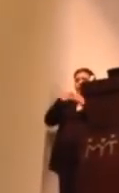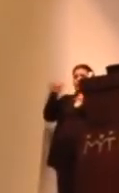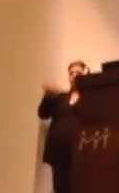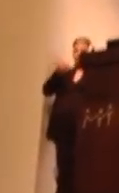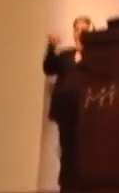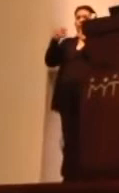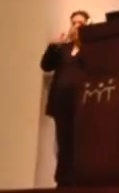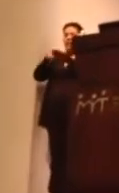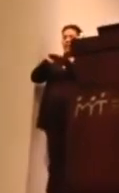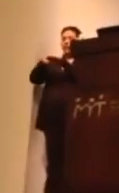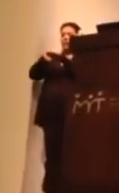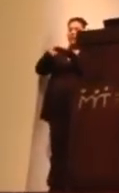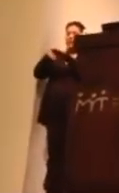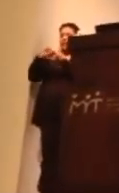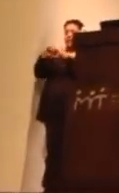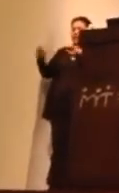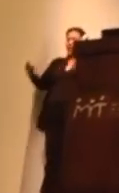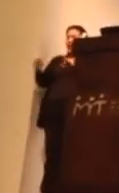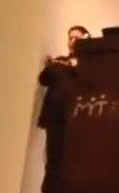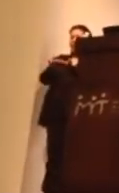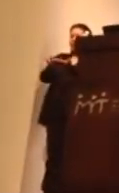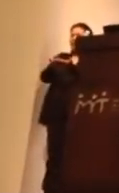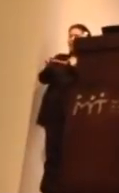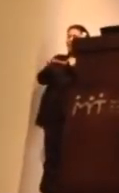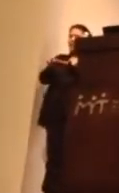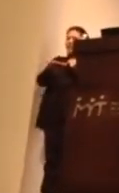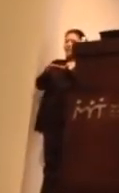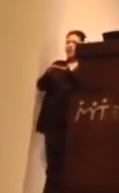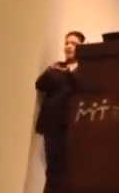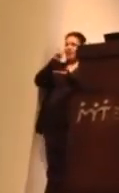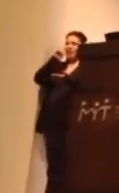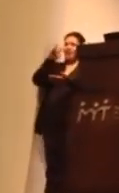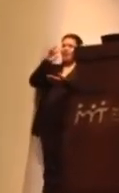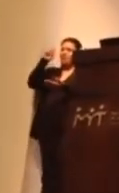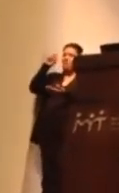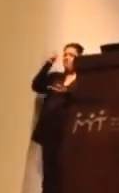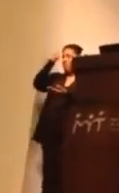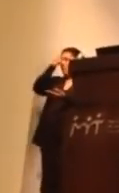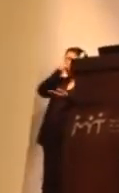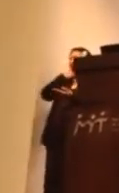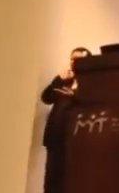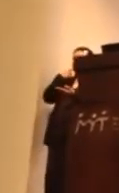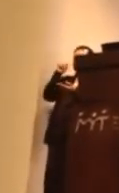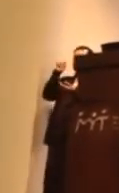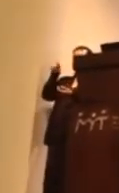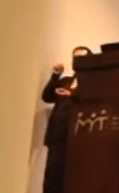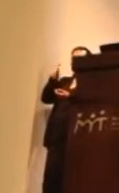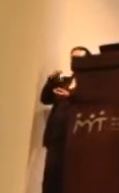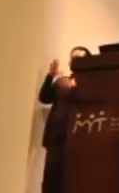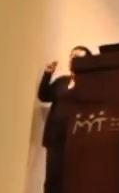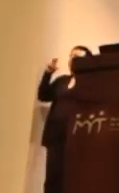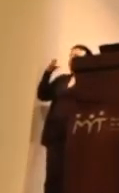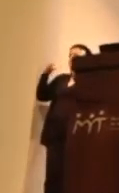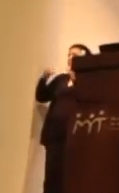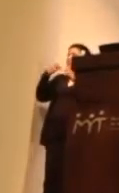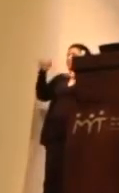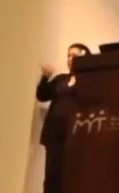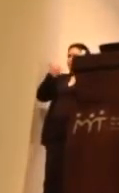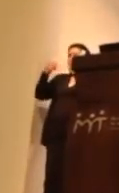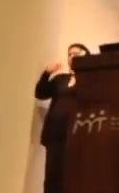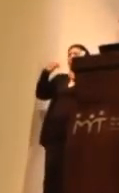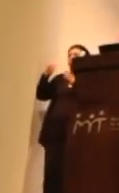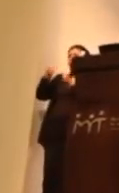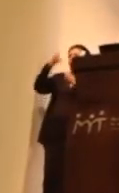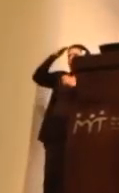mejor con un hoyito en la tierra, ¿sí los han visto? Que están así como 30 minutos en el mismo. No están jugando, están